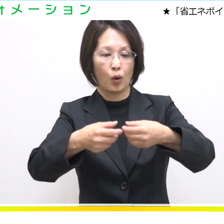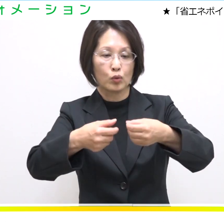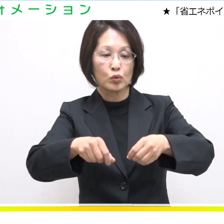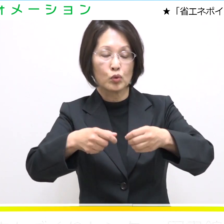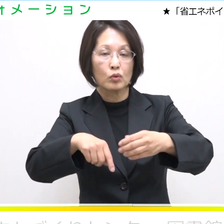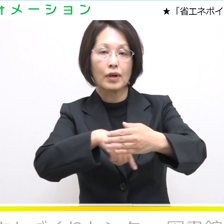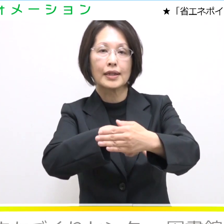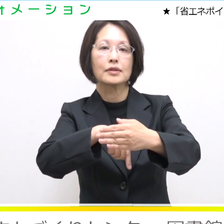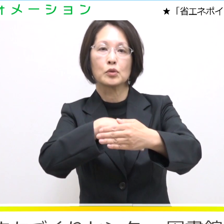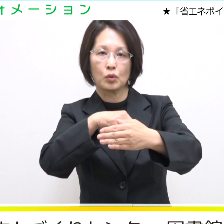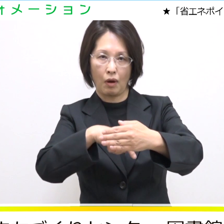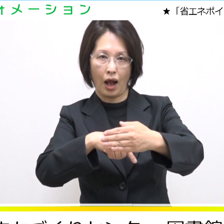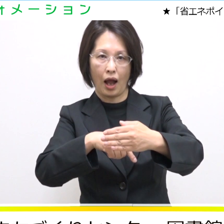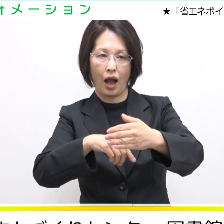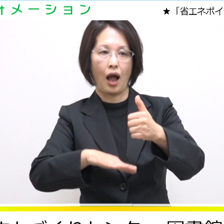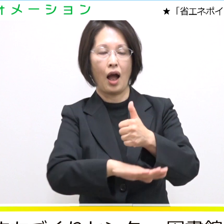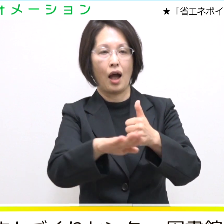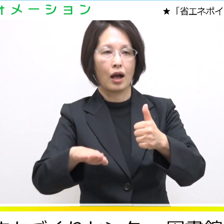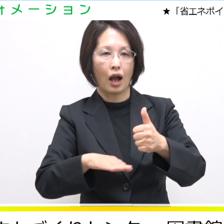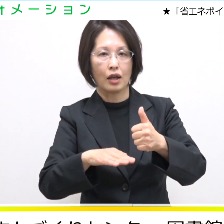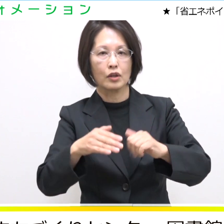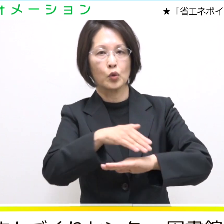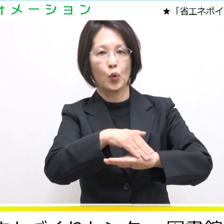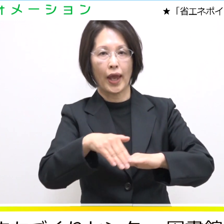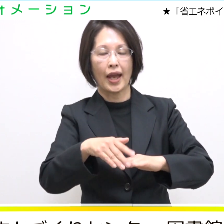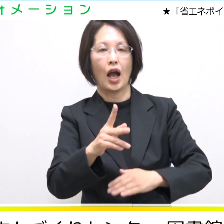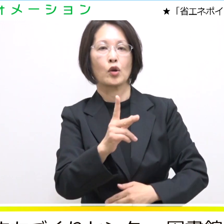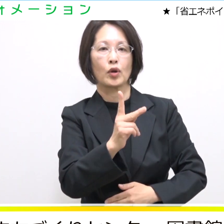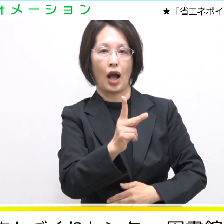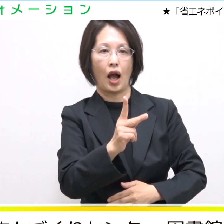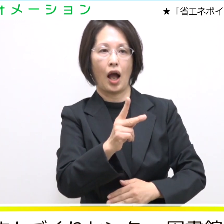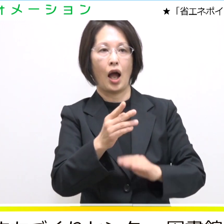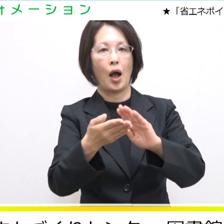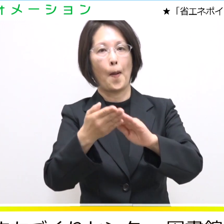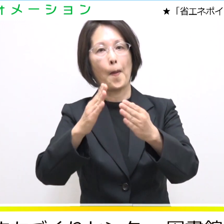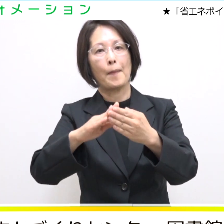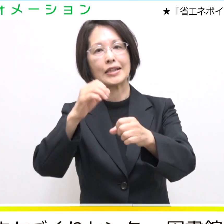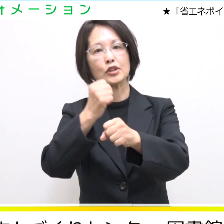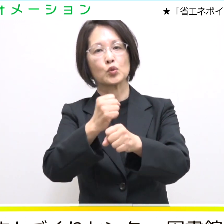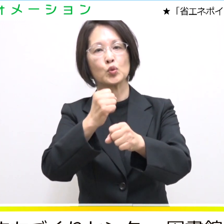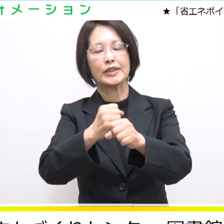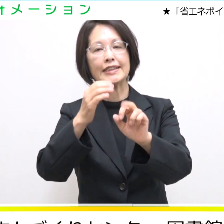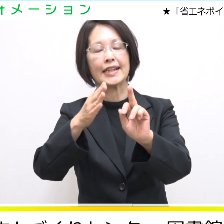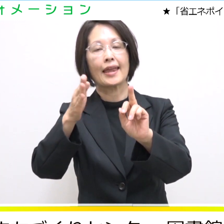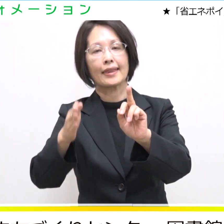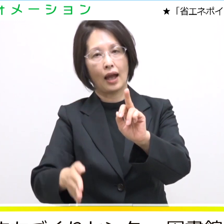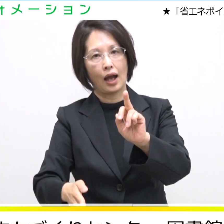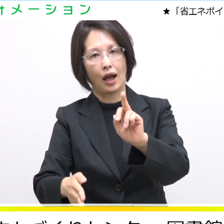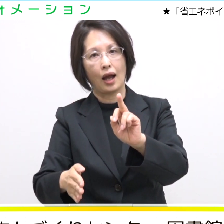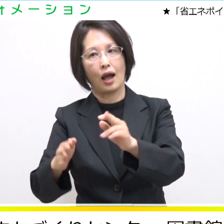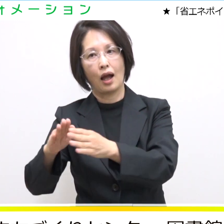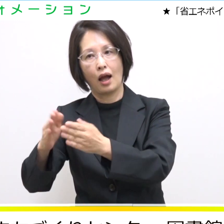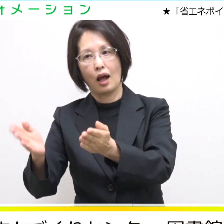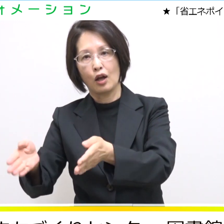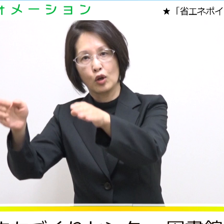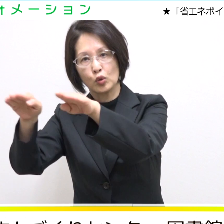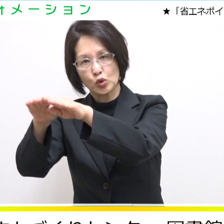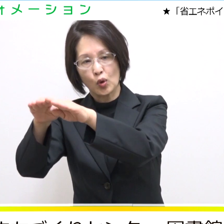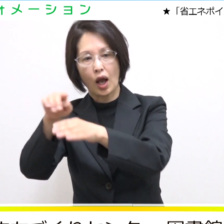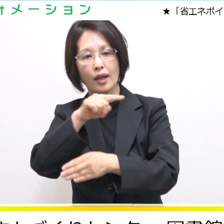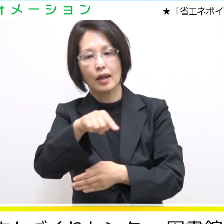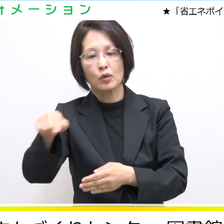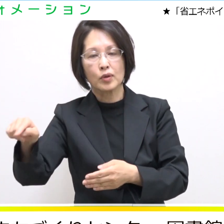です詳しくは環境計画化街づくりセンター